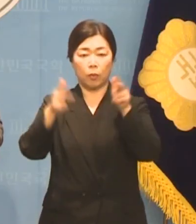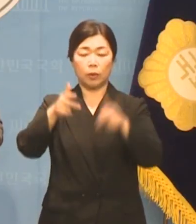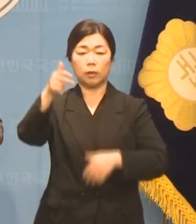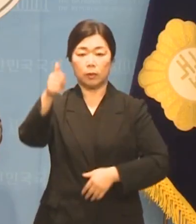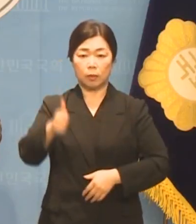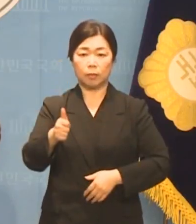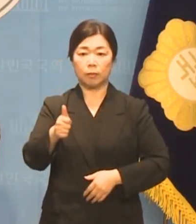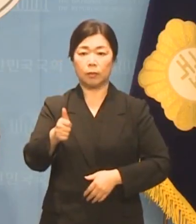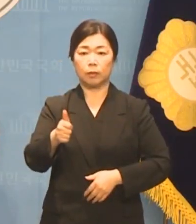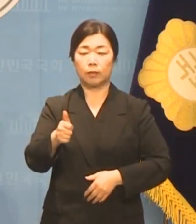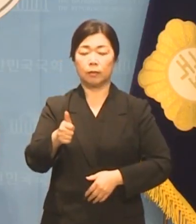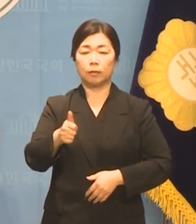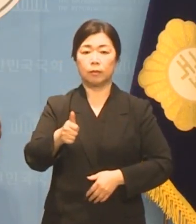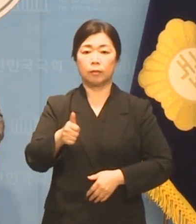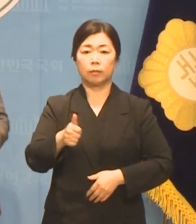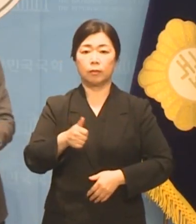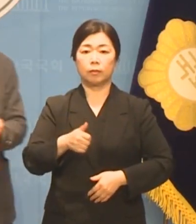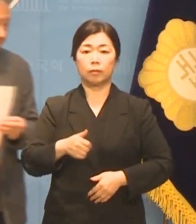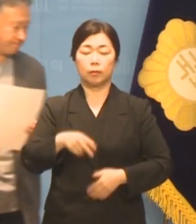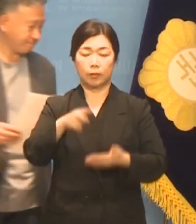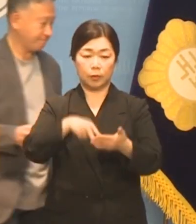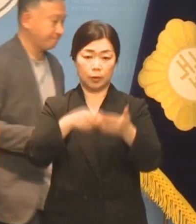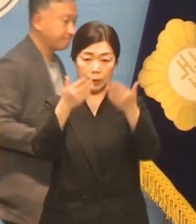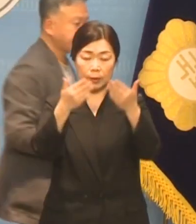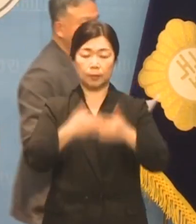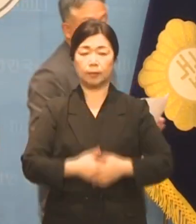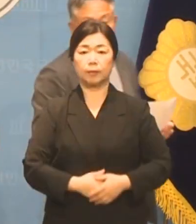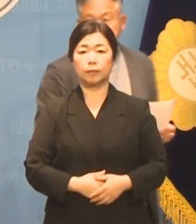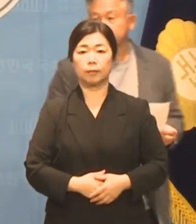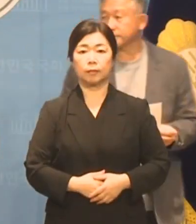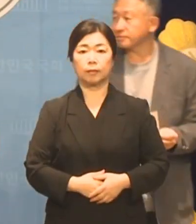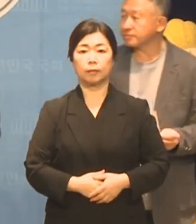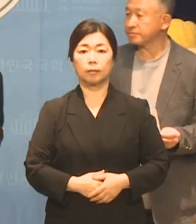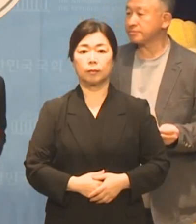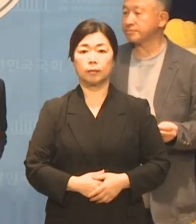회장님께서 읽어주시겠습니다.